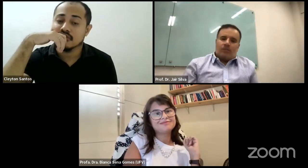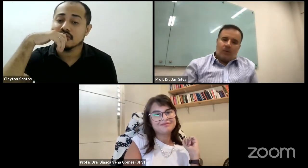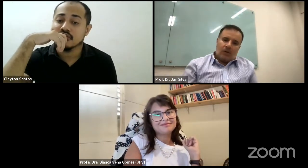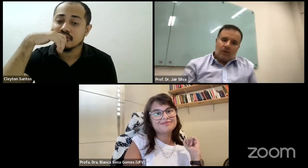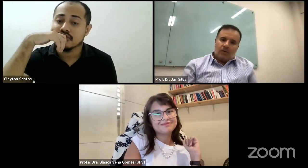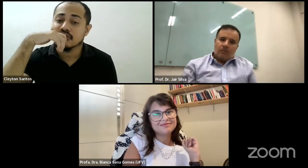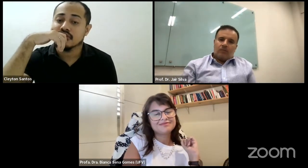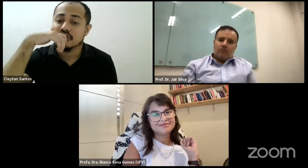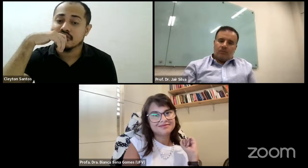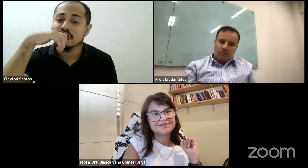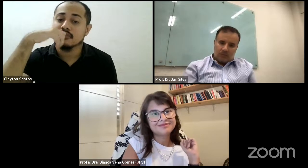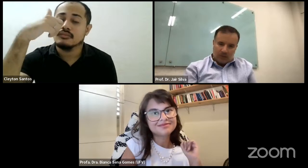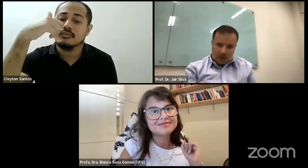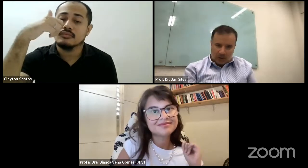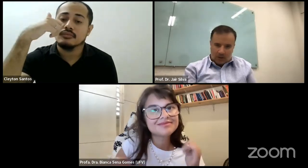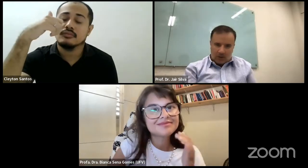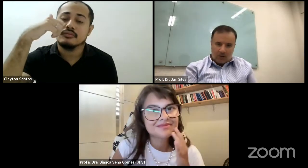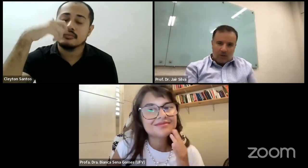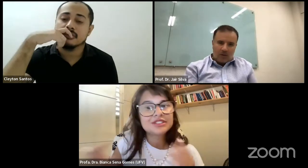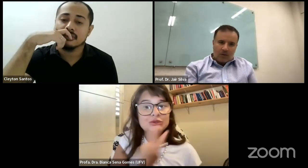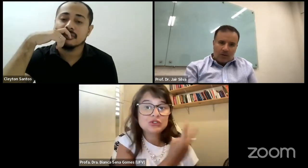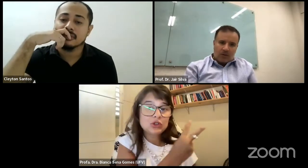que foi feita com relação ao vídeo do YouTube, tá?